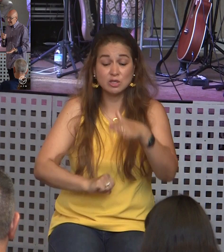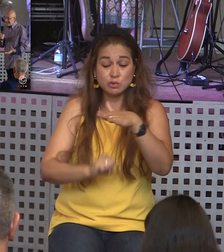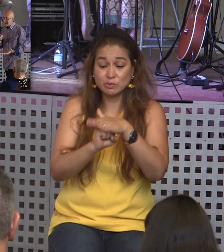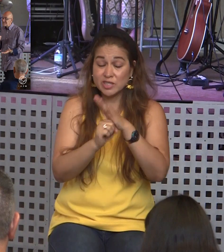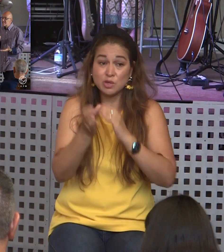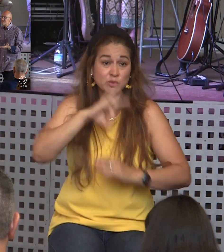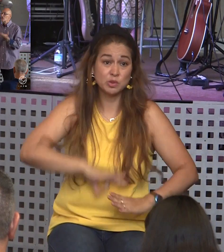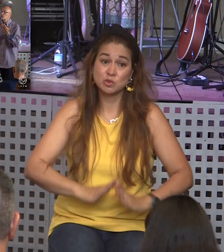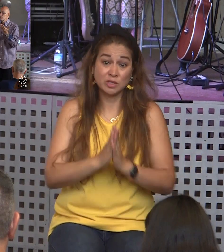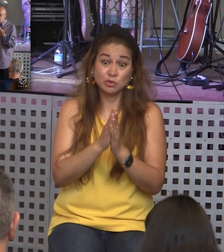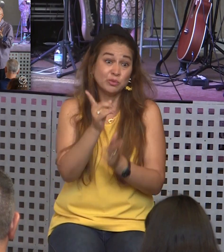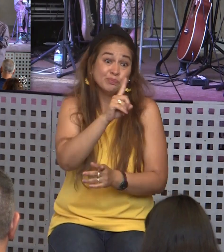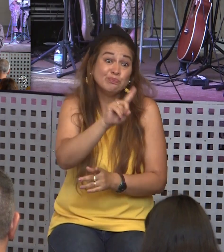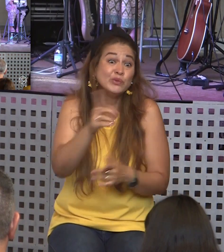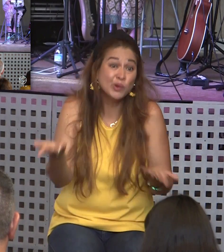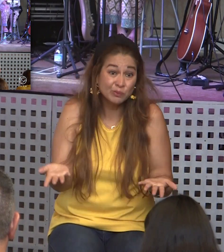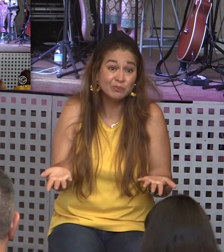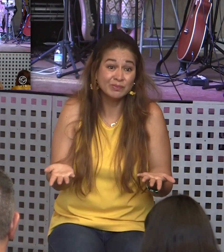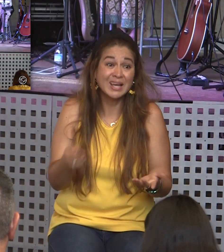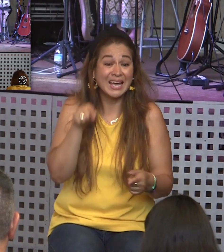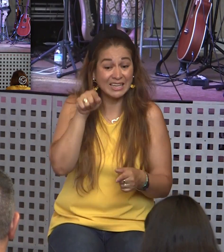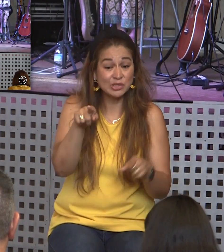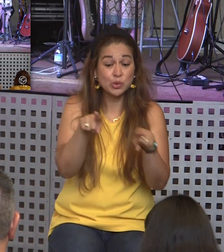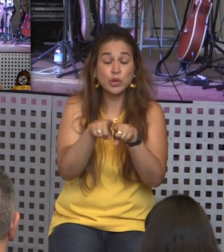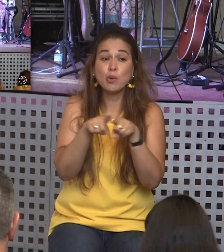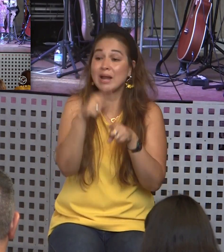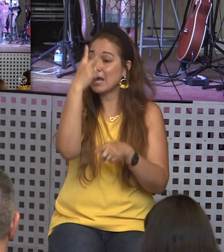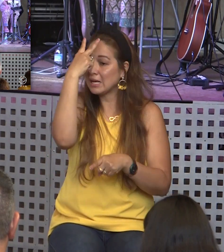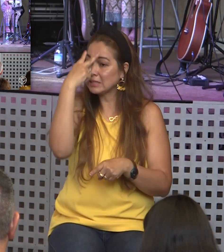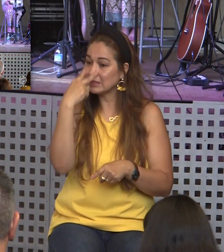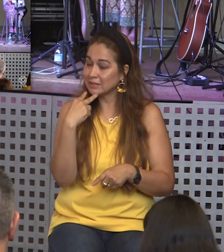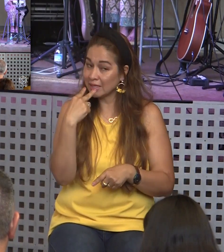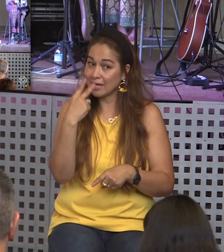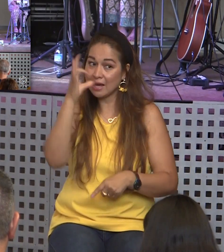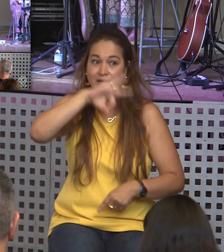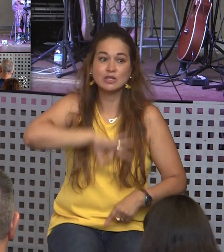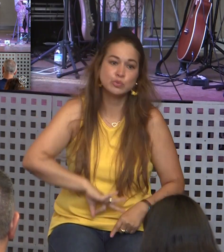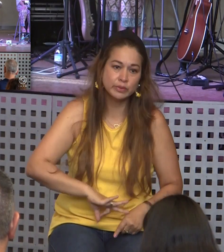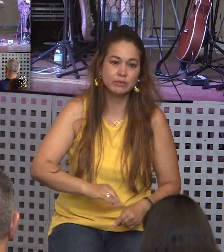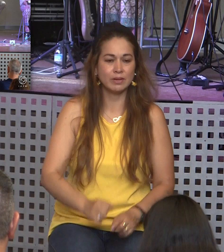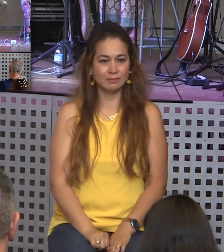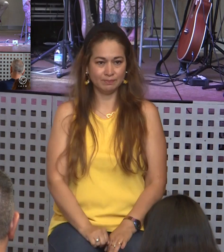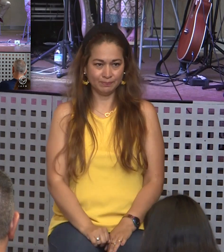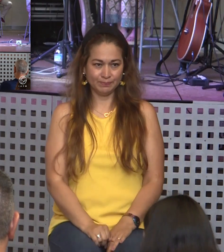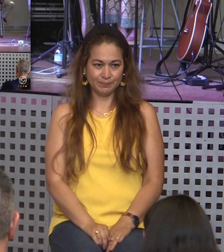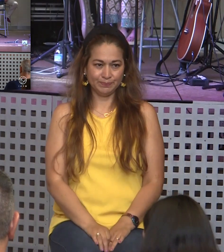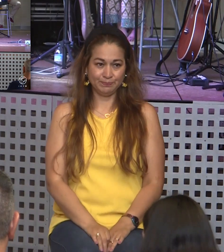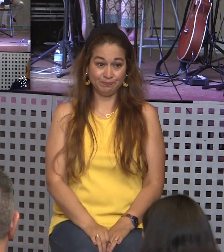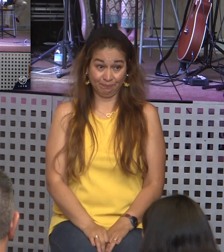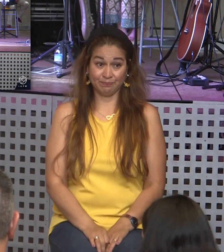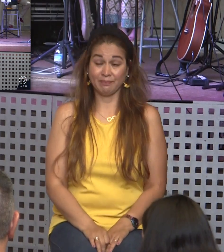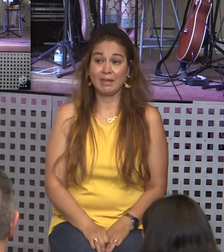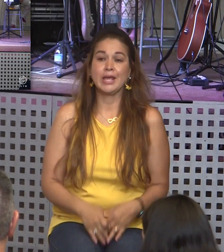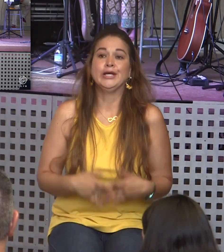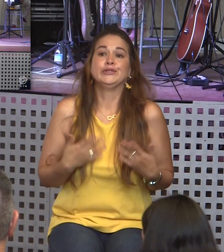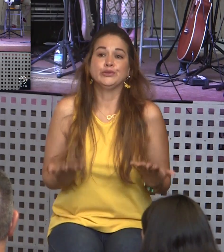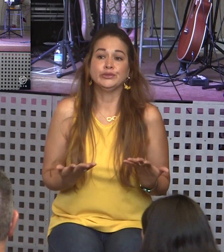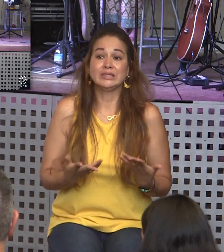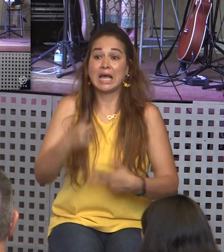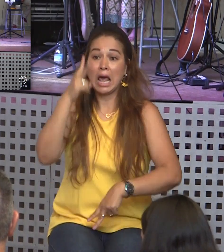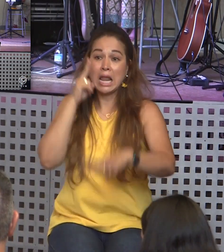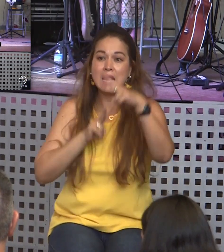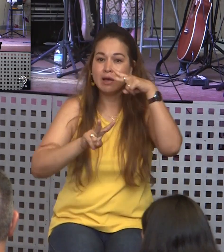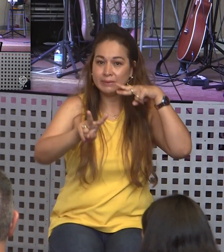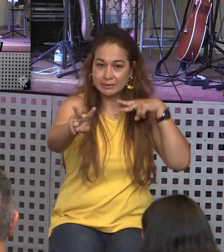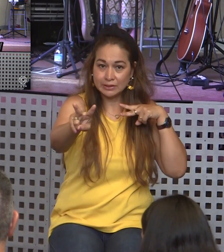Porque la visión, esto es otra historia, pero os la cuento. La visión es síntoma de